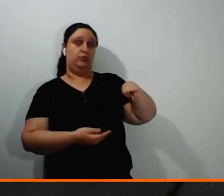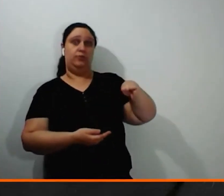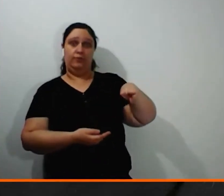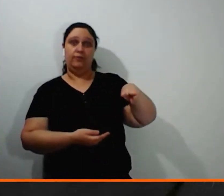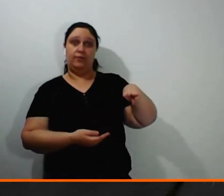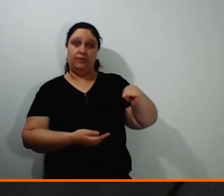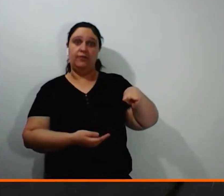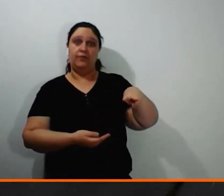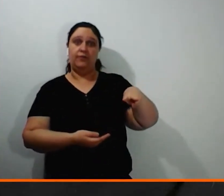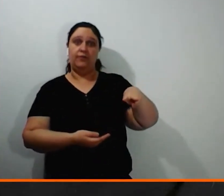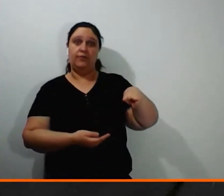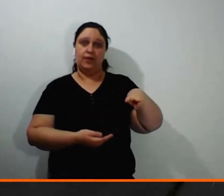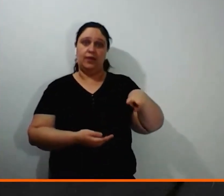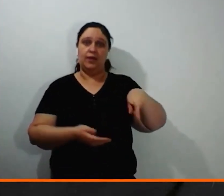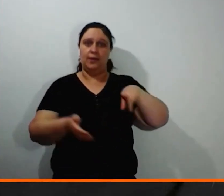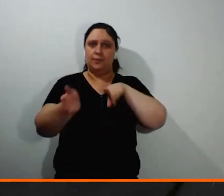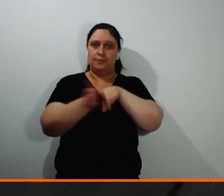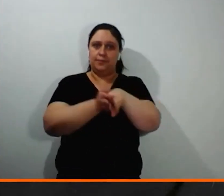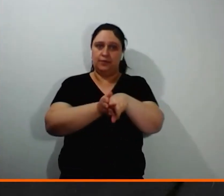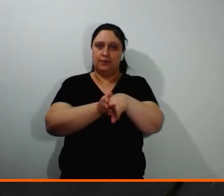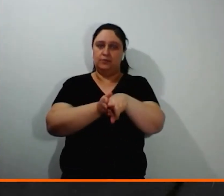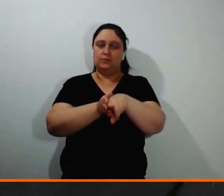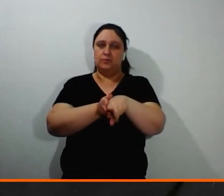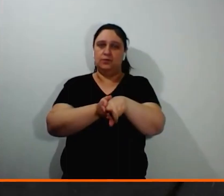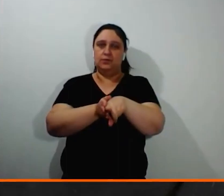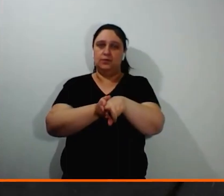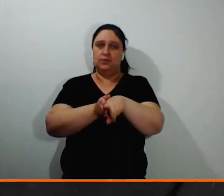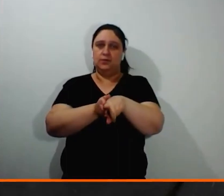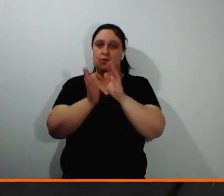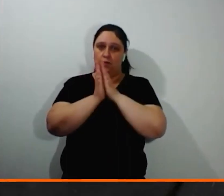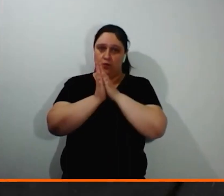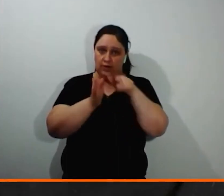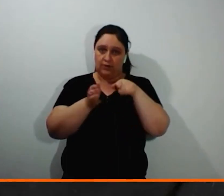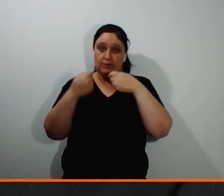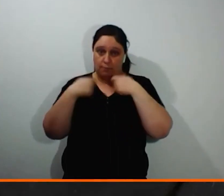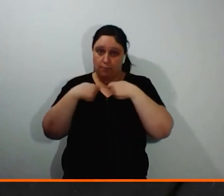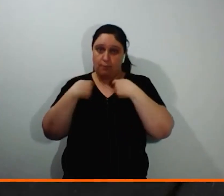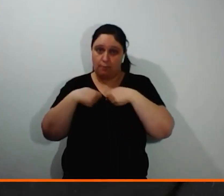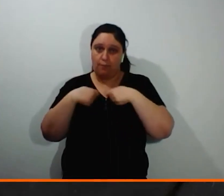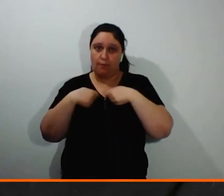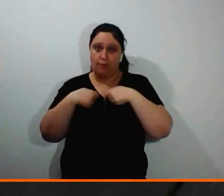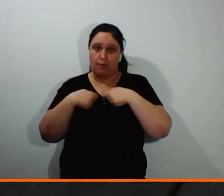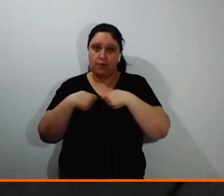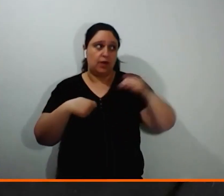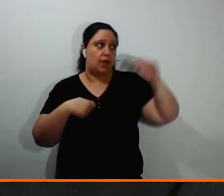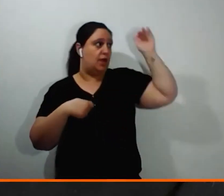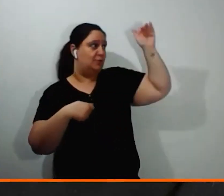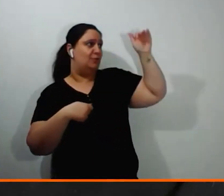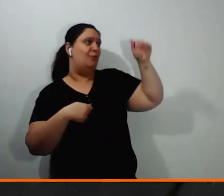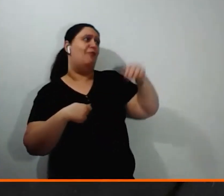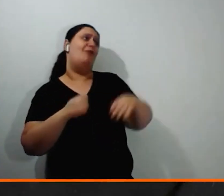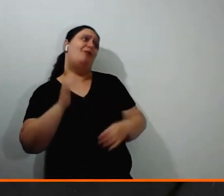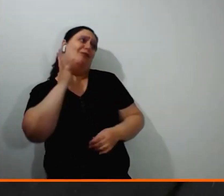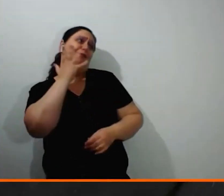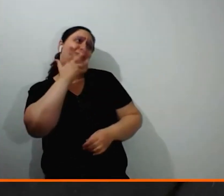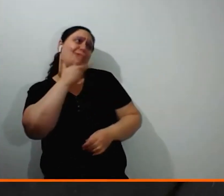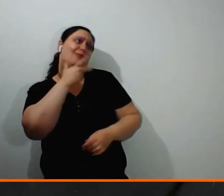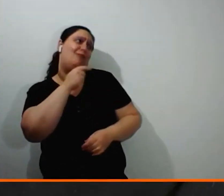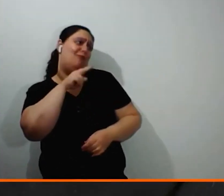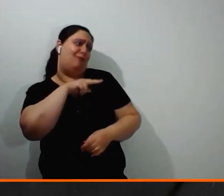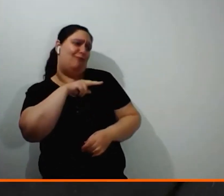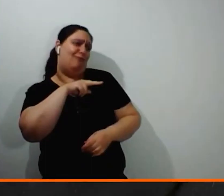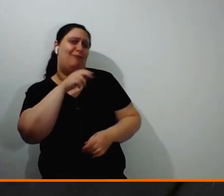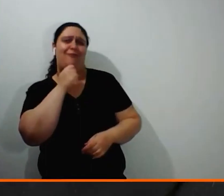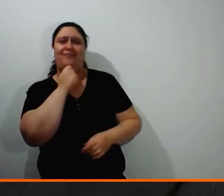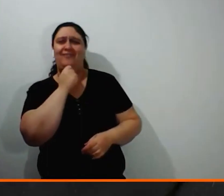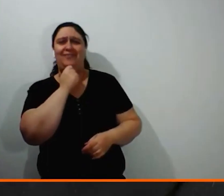perguntando se querem orar por eles, os adultos derretem. Não há